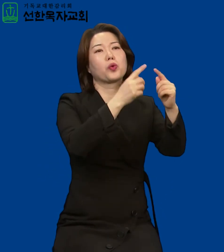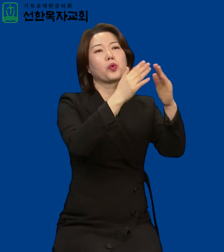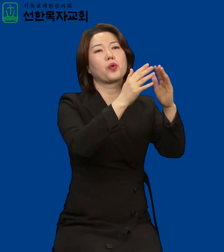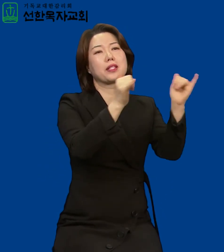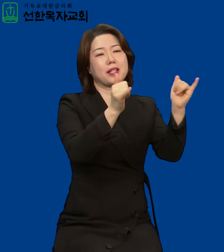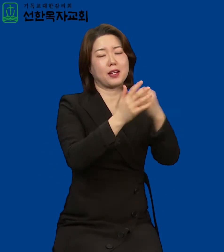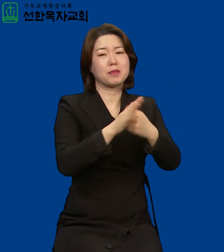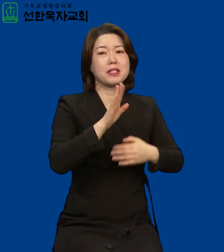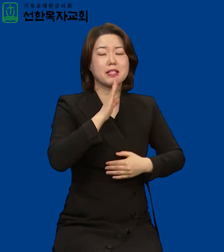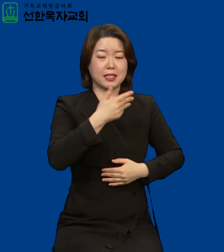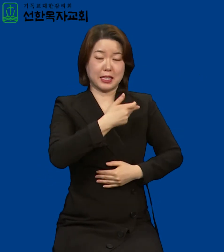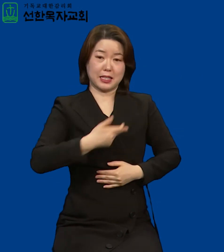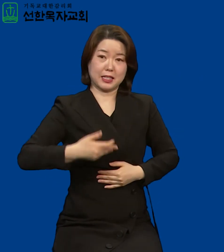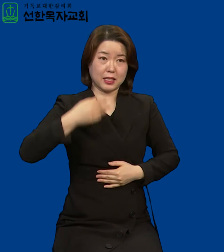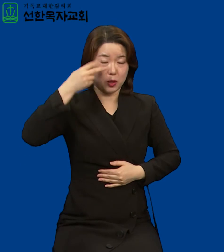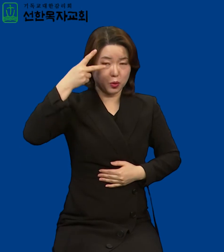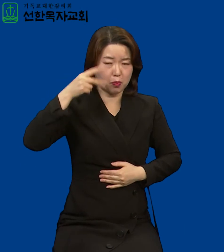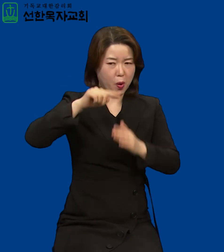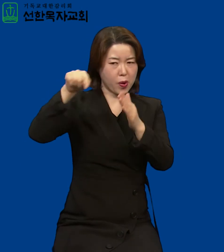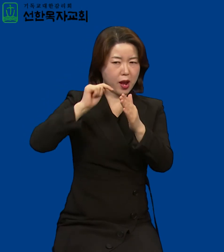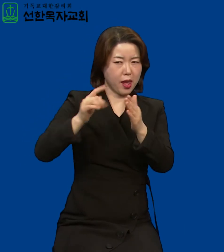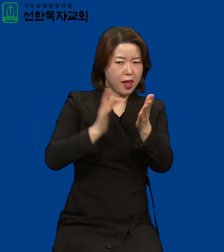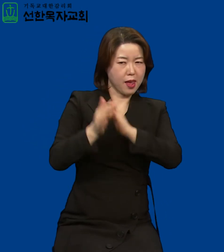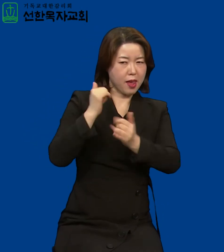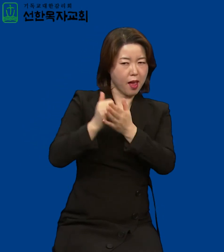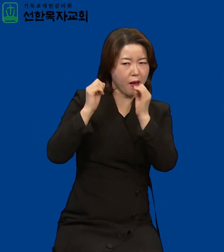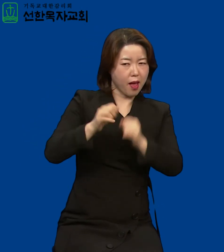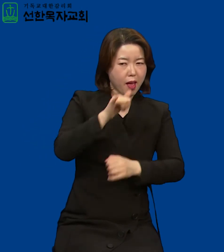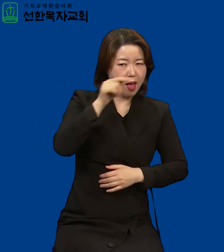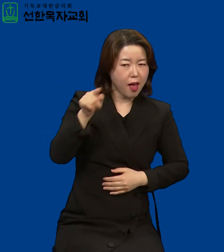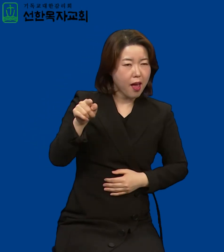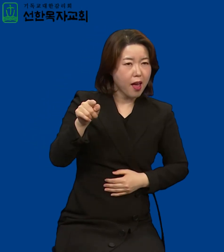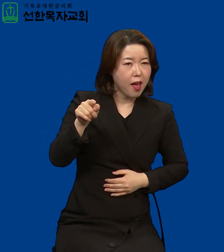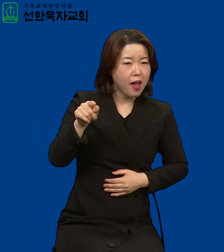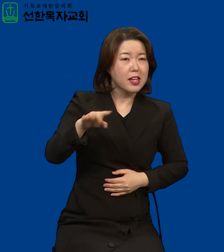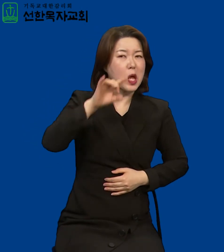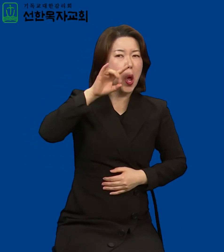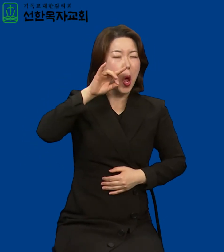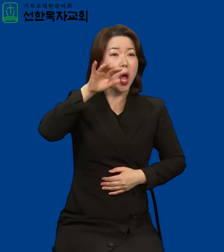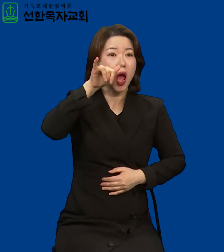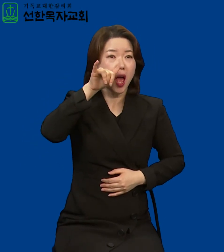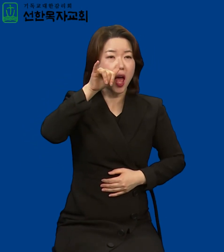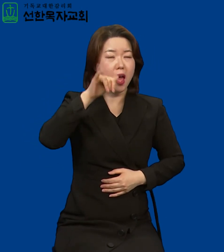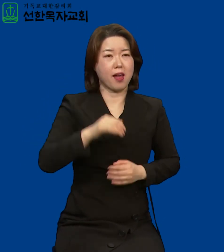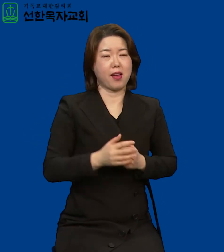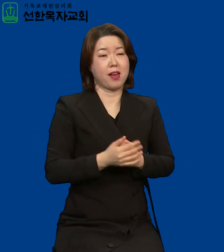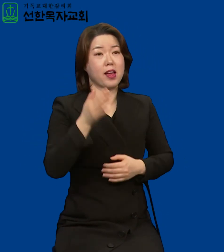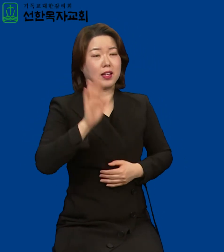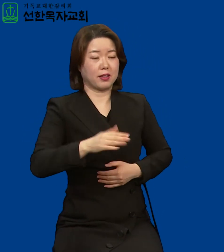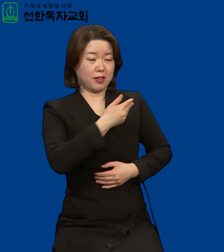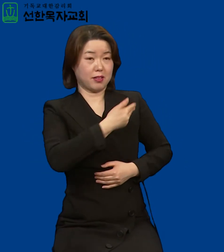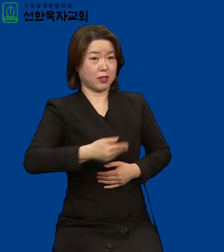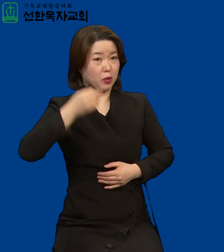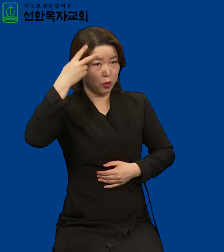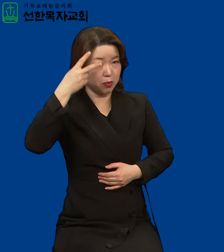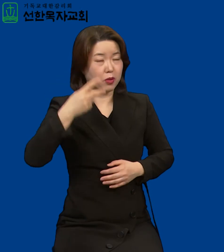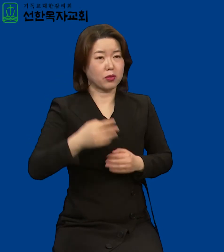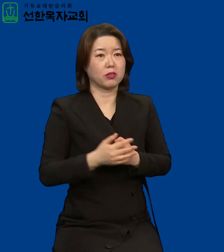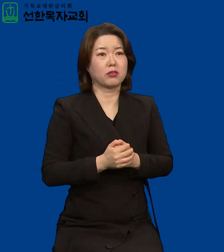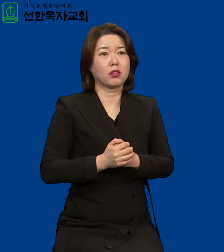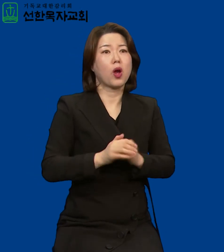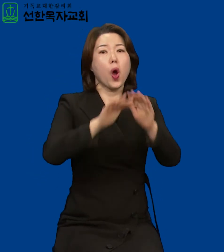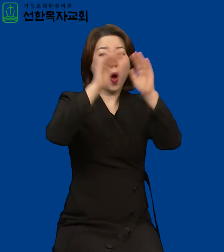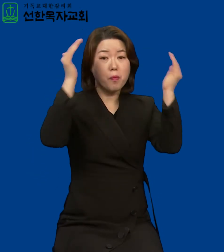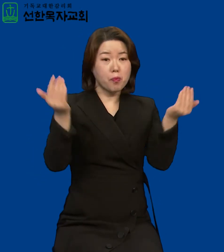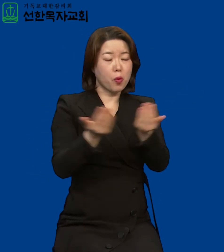정말 사도 바울 안에 예수님이 계실까? 그게 궁금했습니다. 사도 바울은